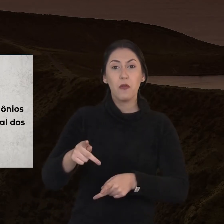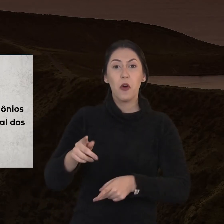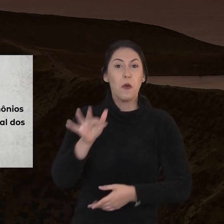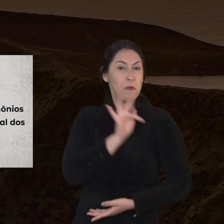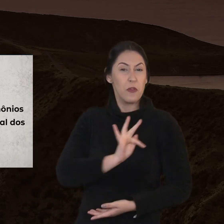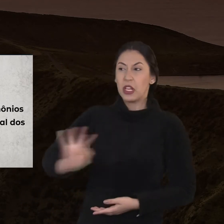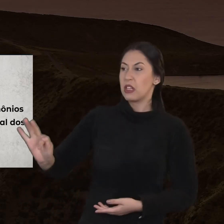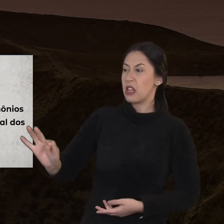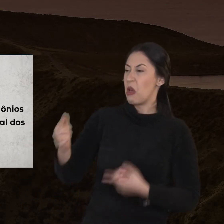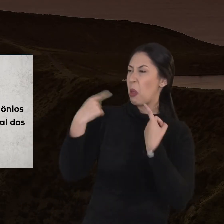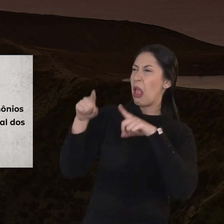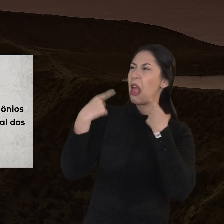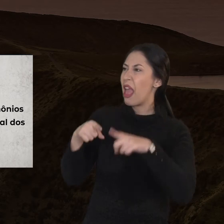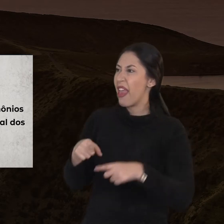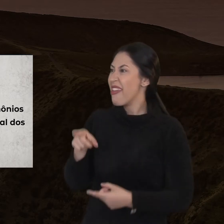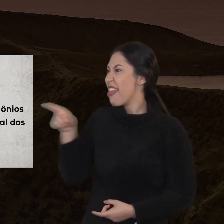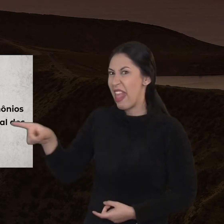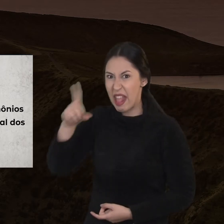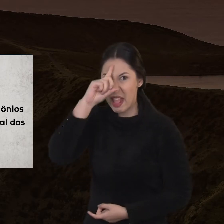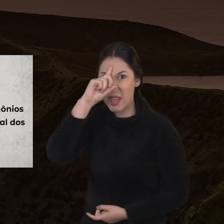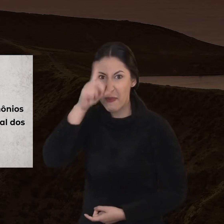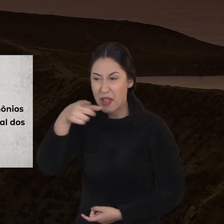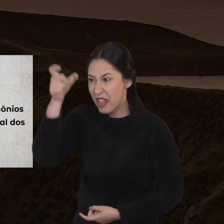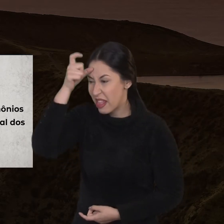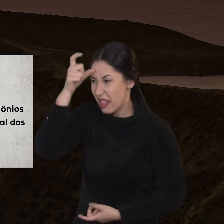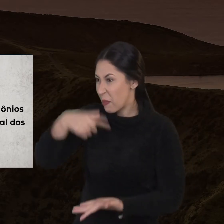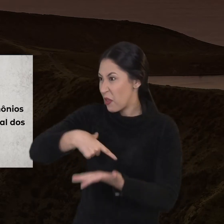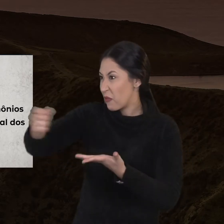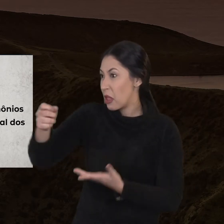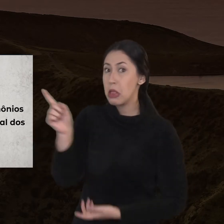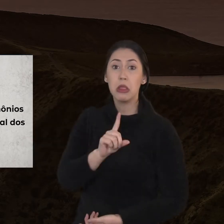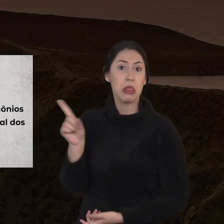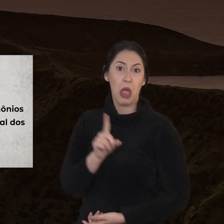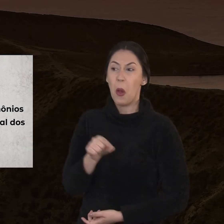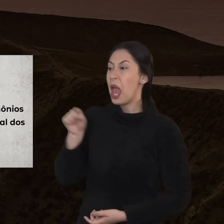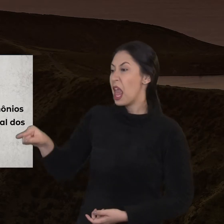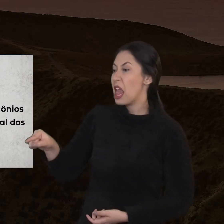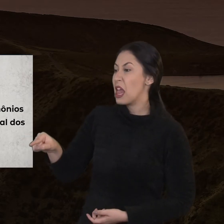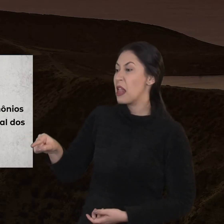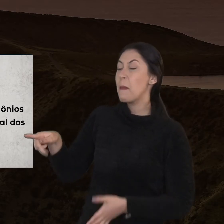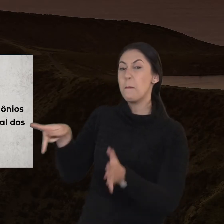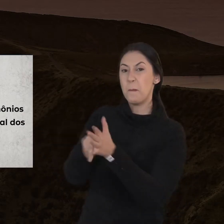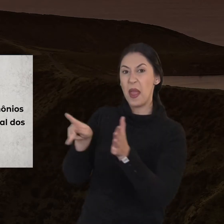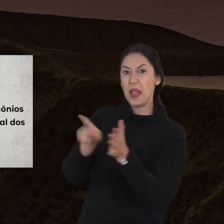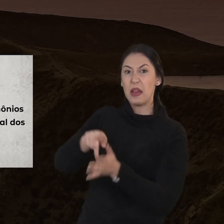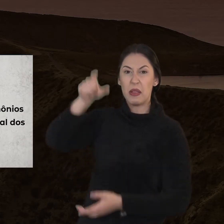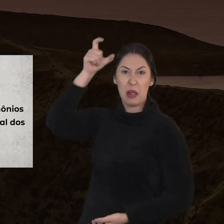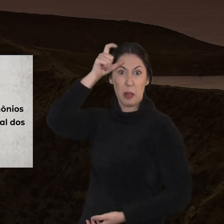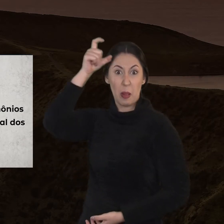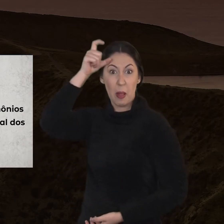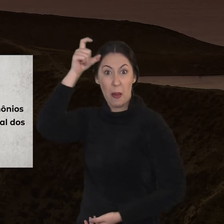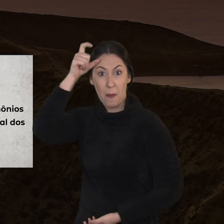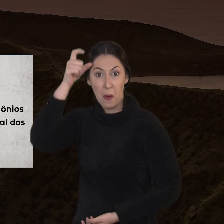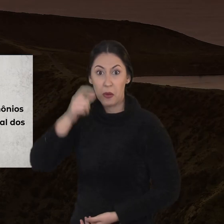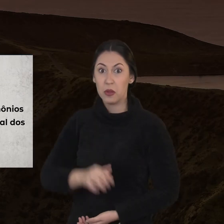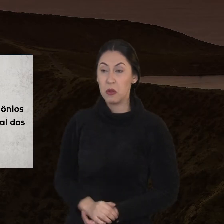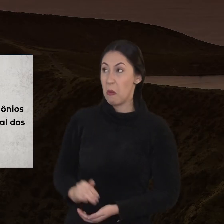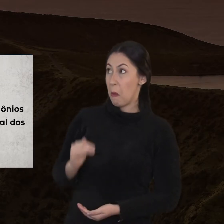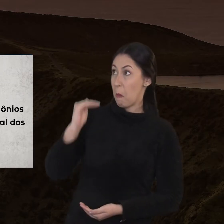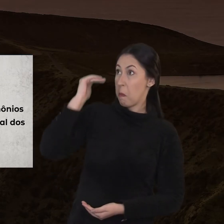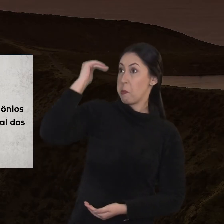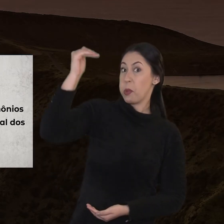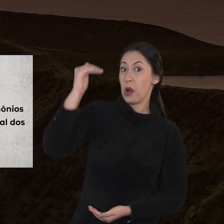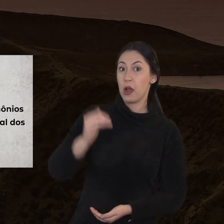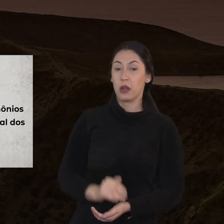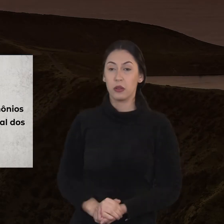este não espere demônio senão pelo poder de belzebu o maioral dos demônios o